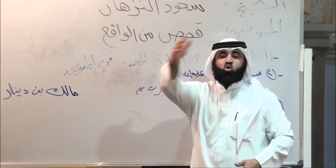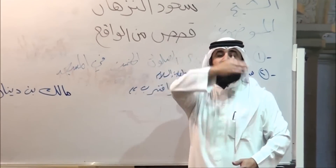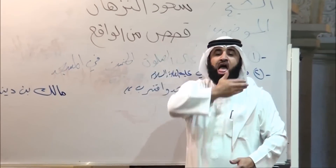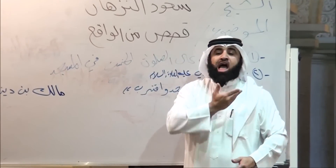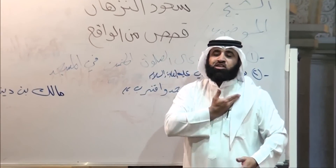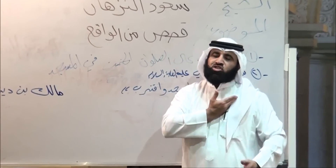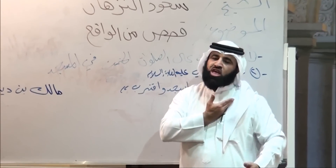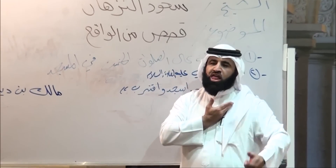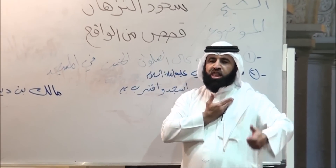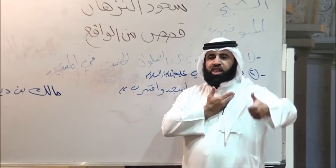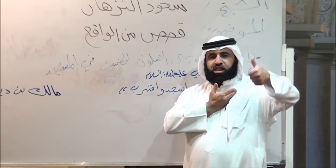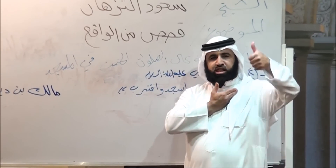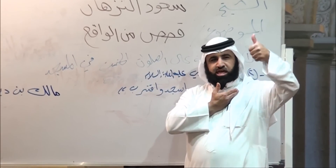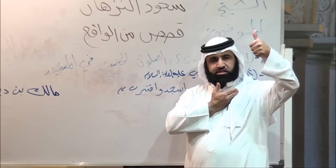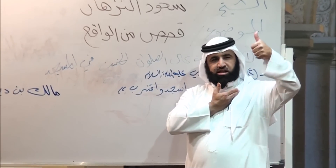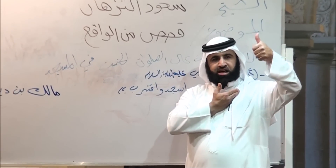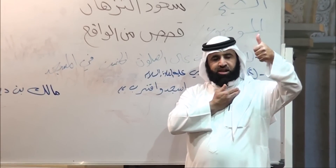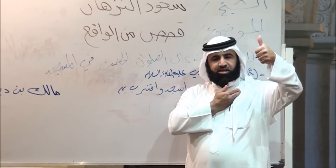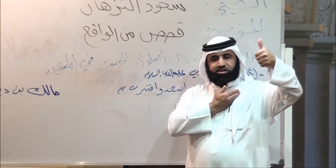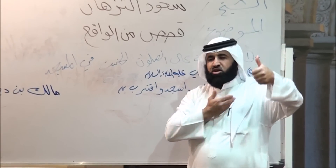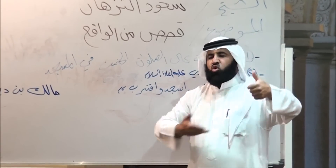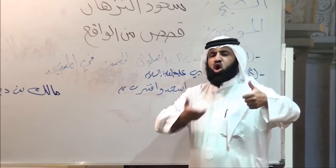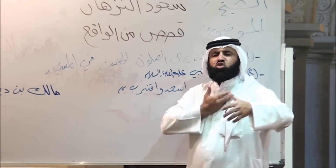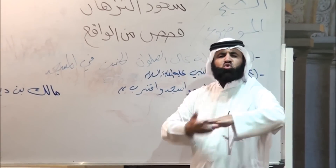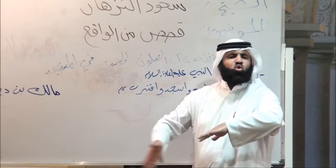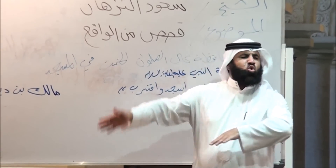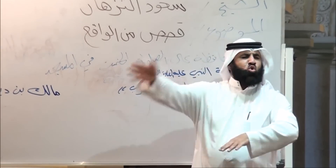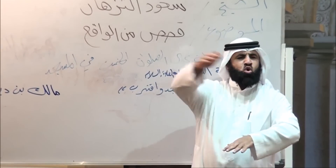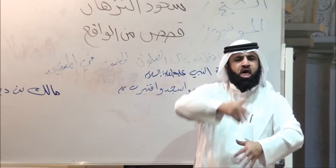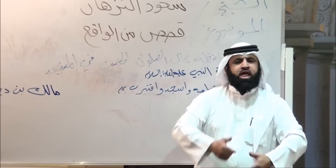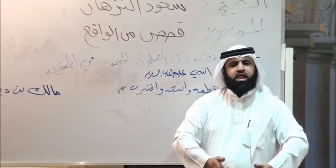وإنه ليس أنت لا تخاف.